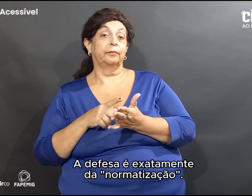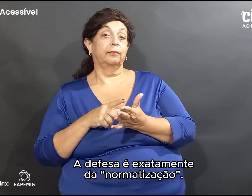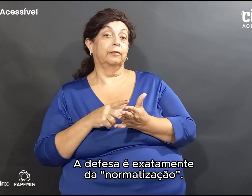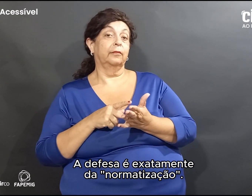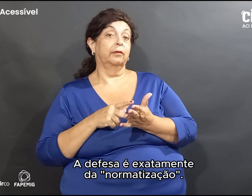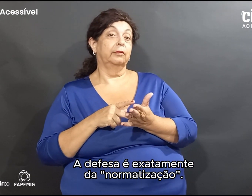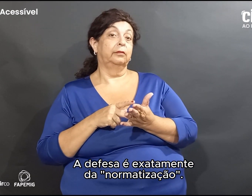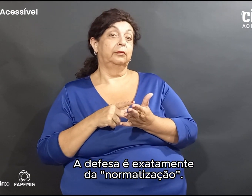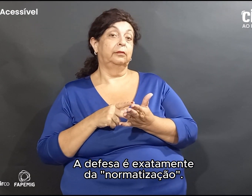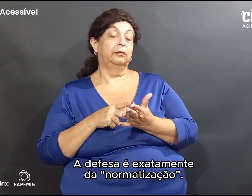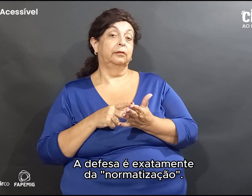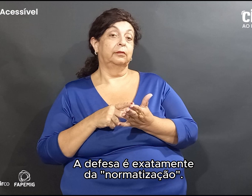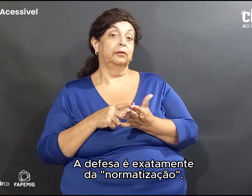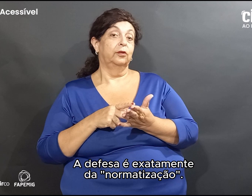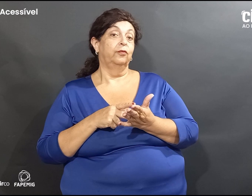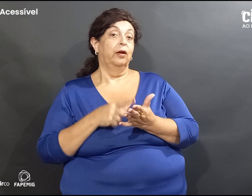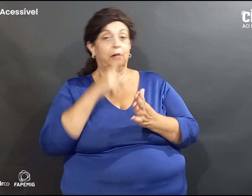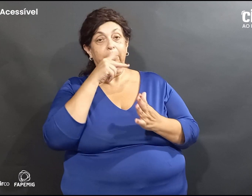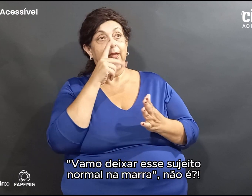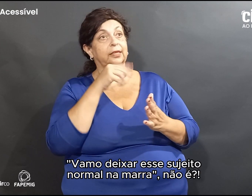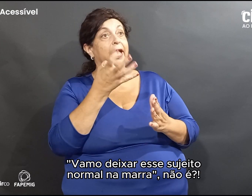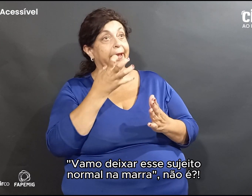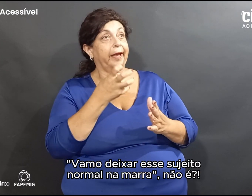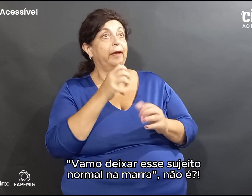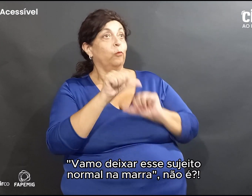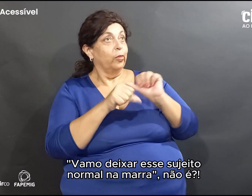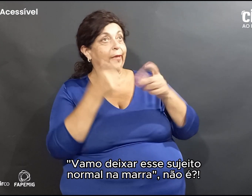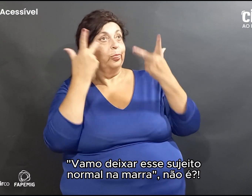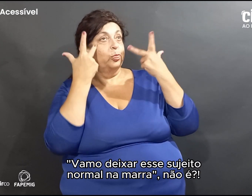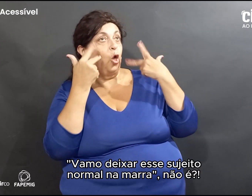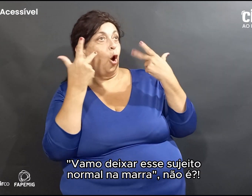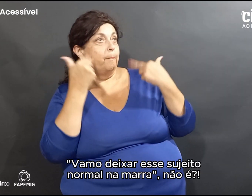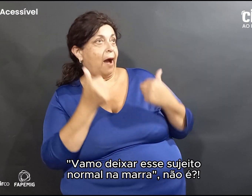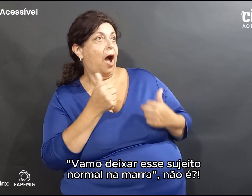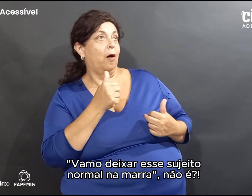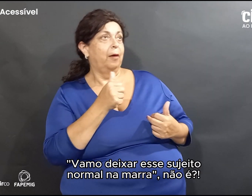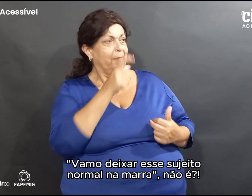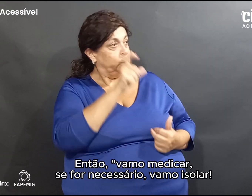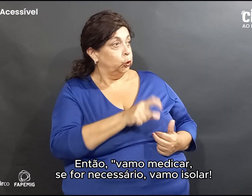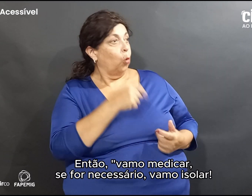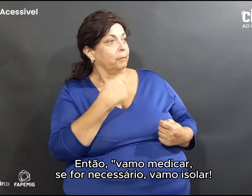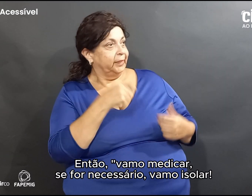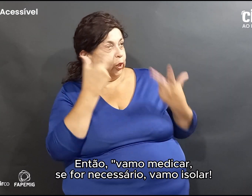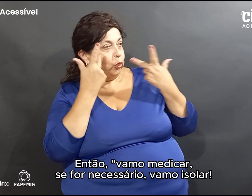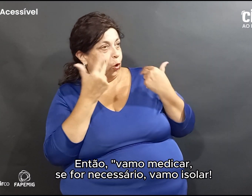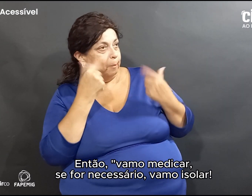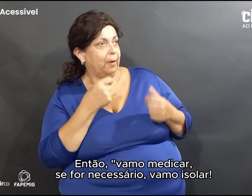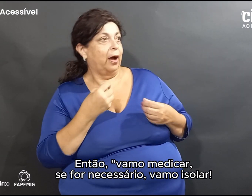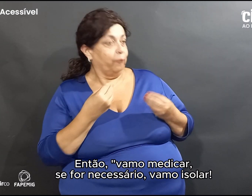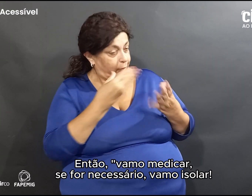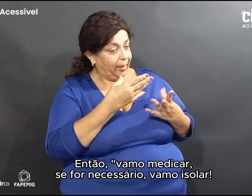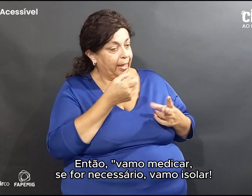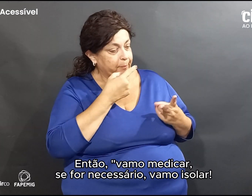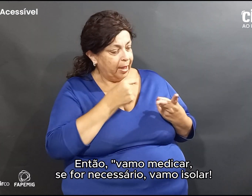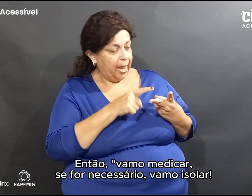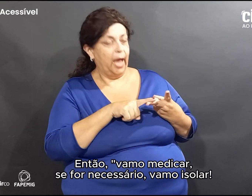da normatização. Vamos deixar esse sujeito normal na marra, né? Então, vamos medicar, né? Se for necessário,